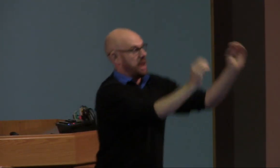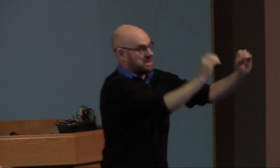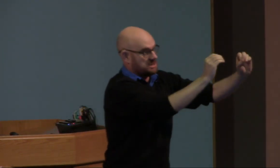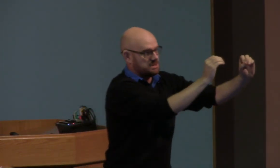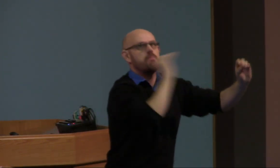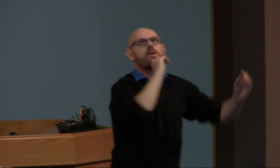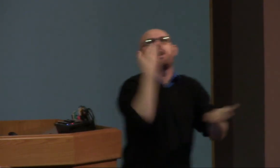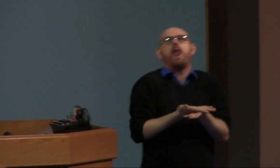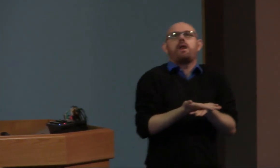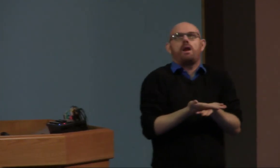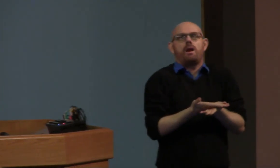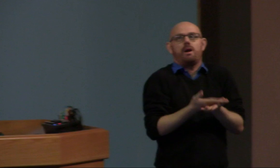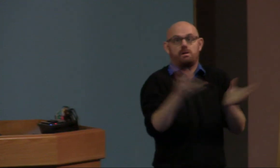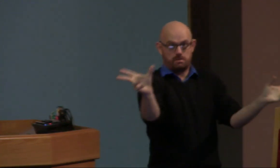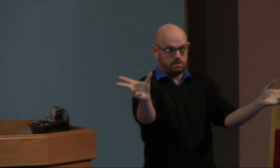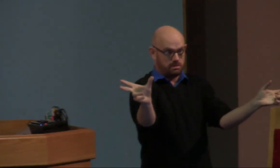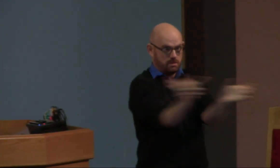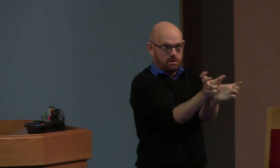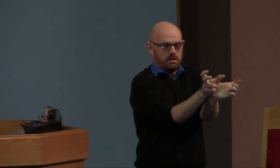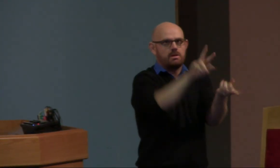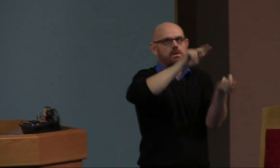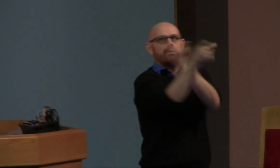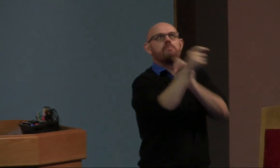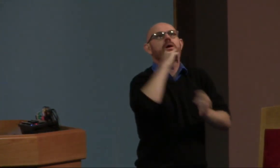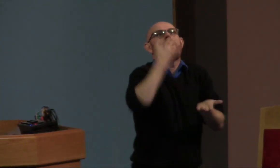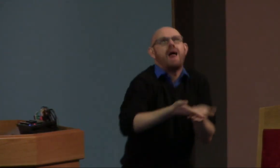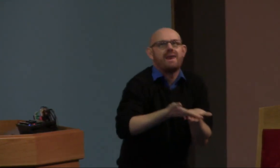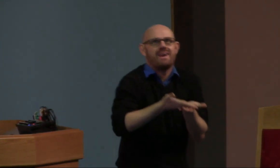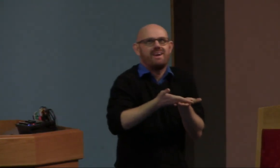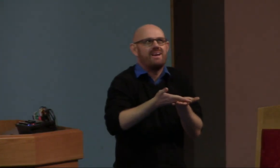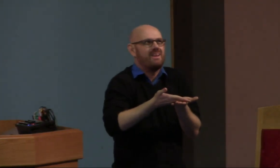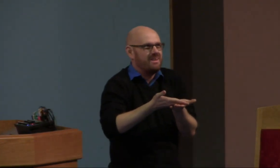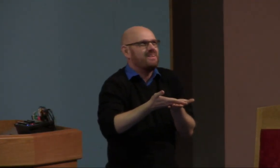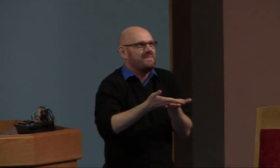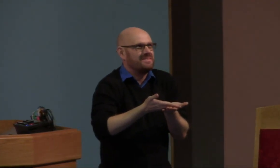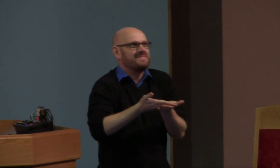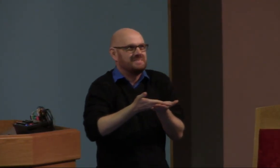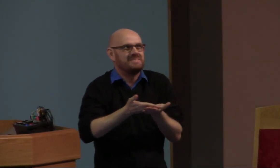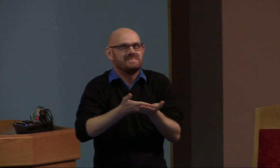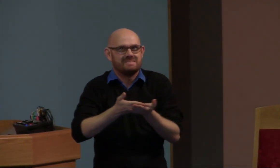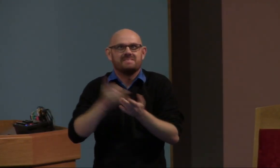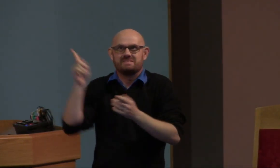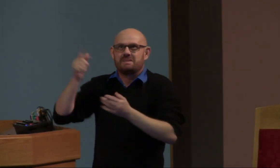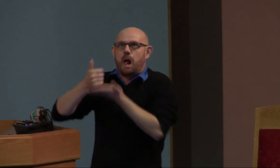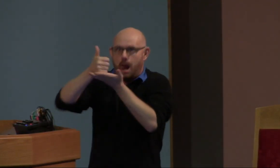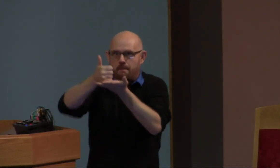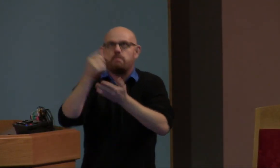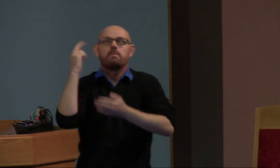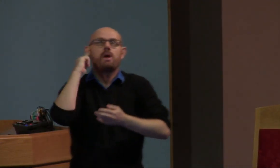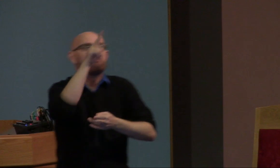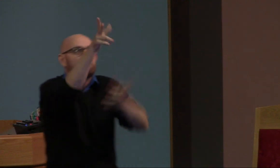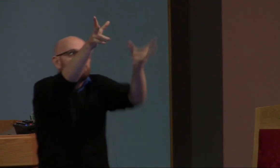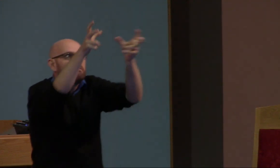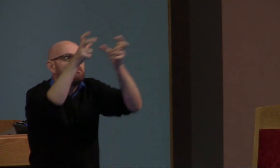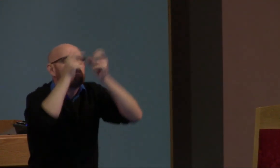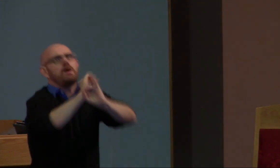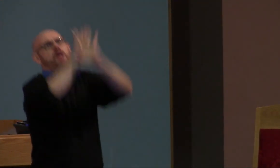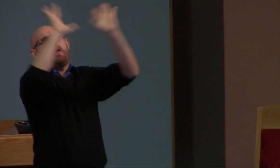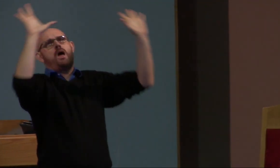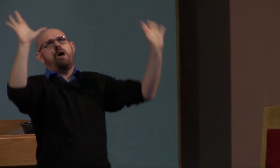niks en nie en kan nie, word alles saamgevat wat eintlik gesê word is God kan. God